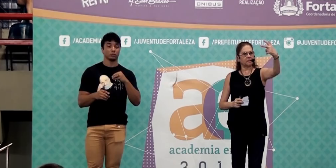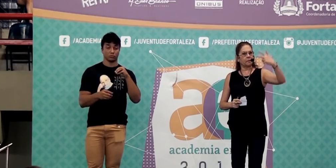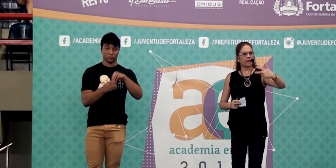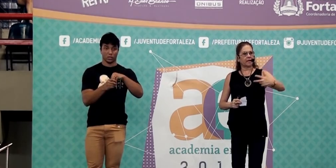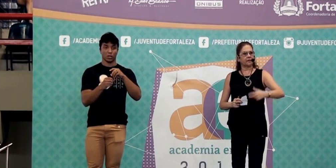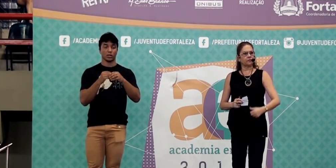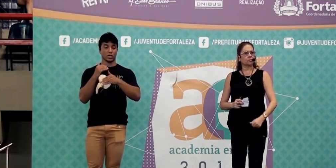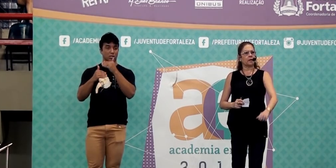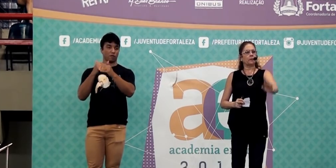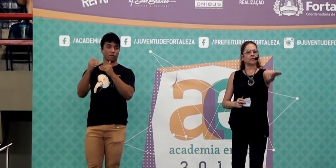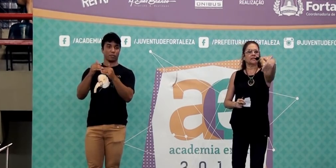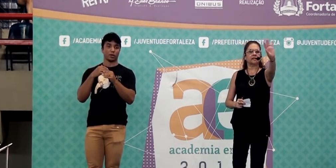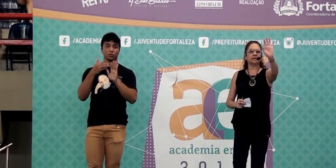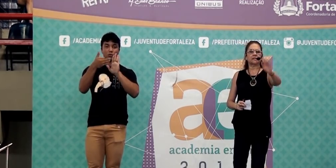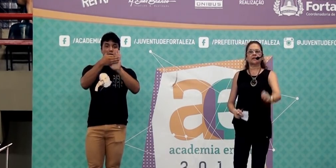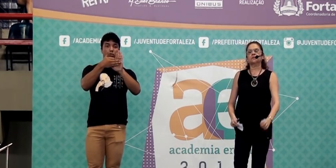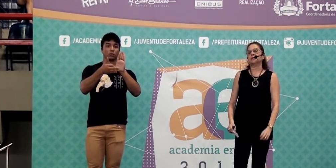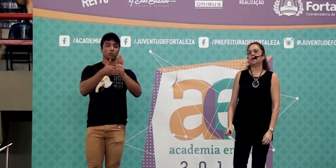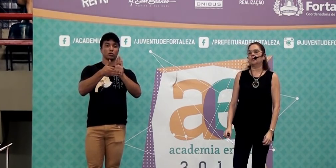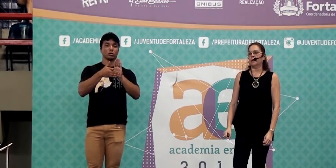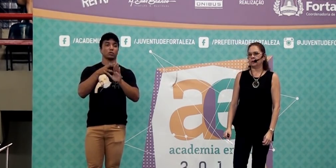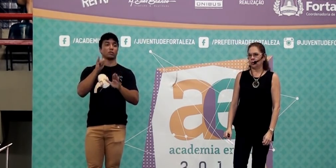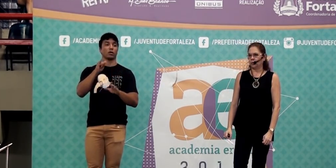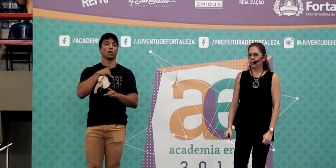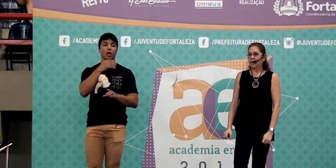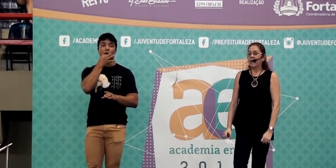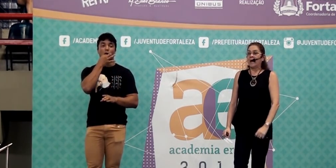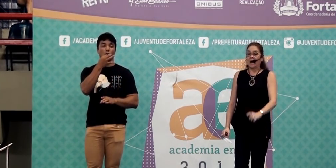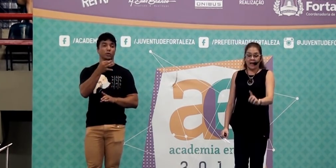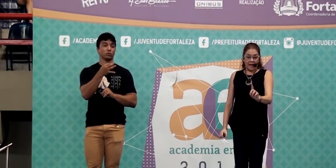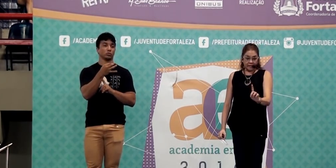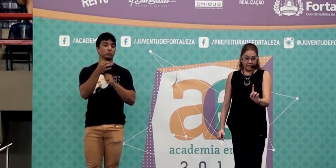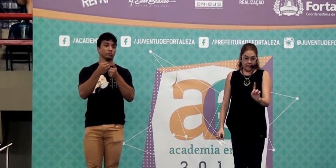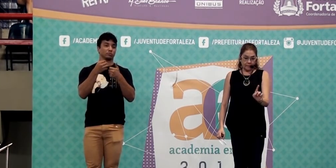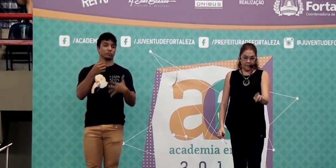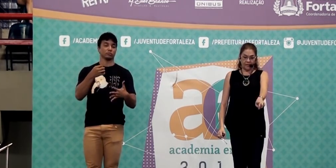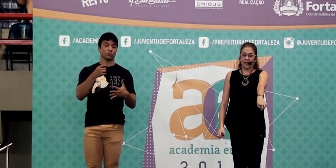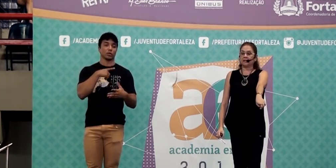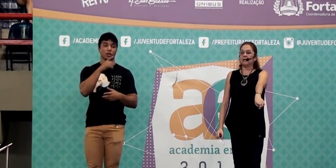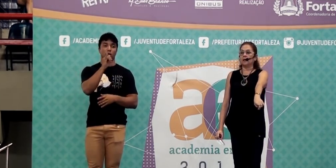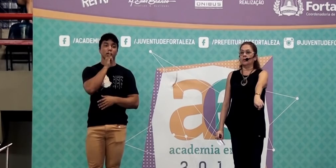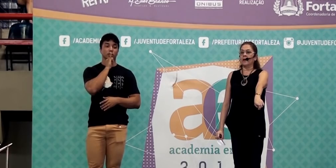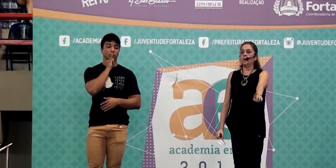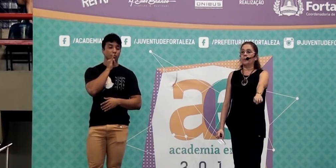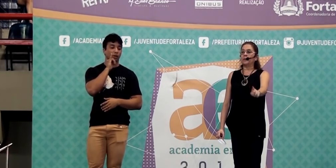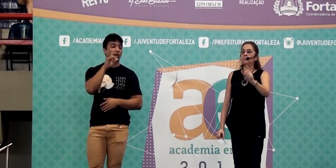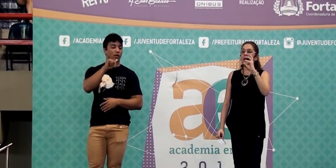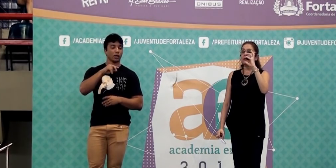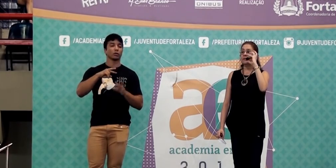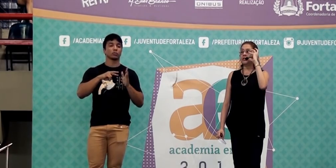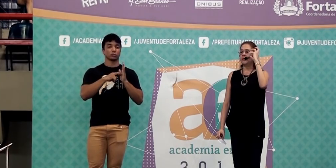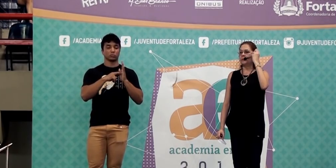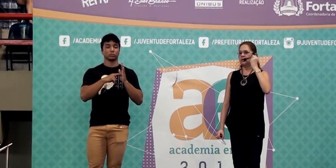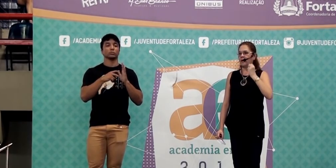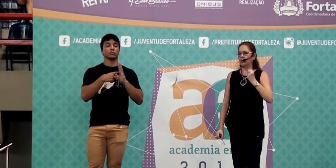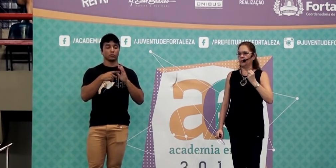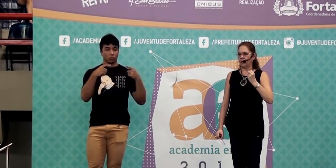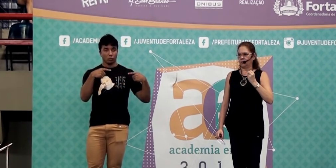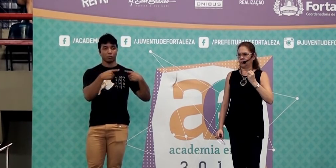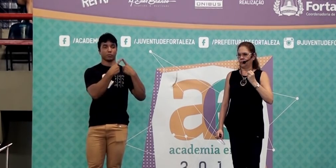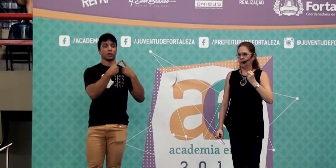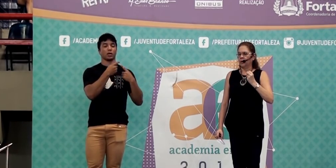nos 2 parágrafos do meio. Pode ter certeza que você argumentou. A exemplificação é o primeiro tipo